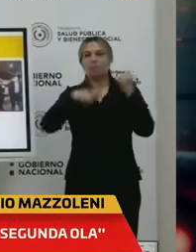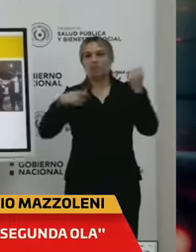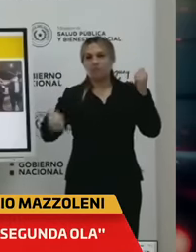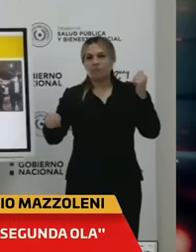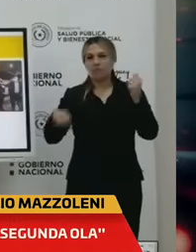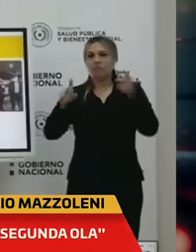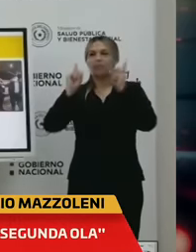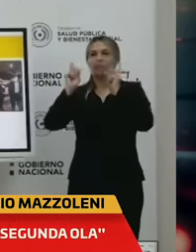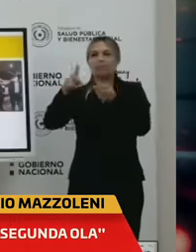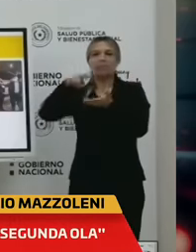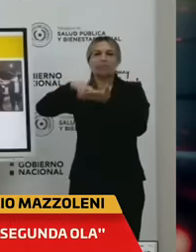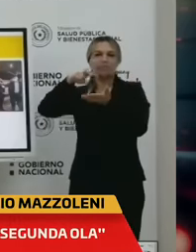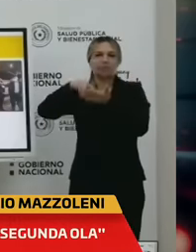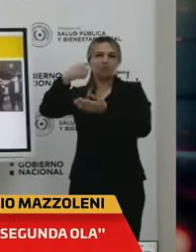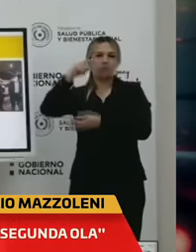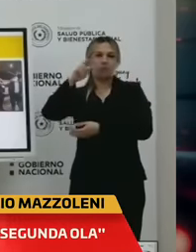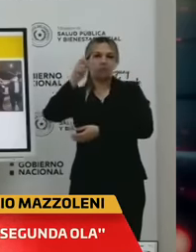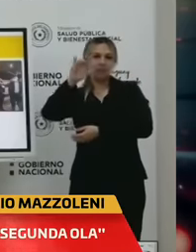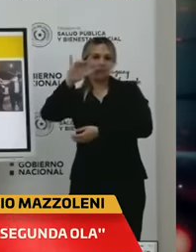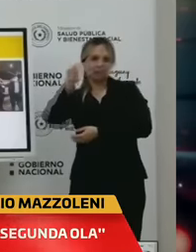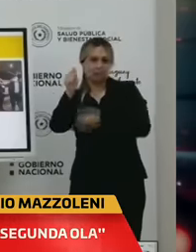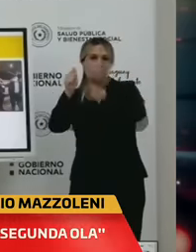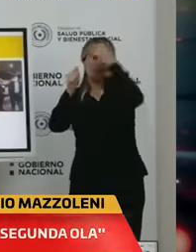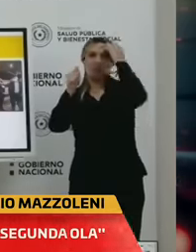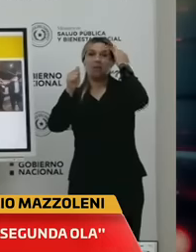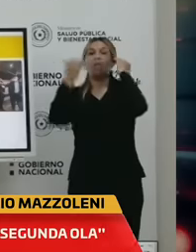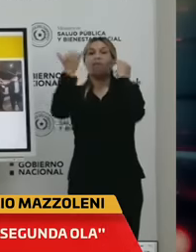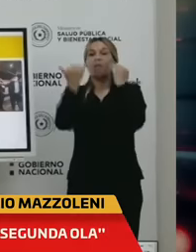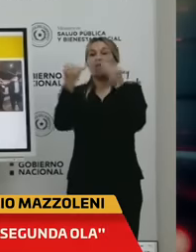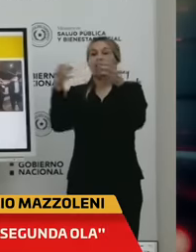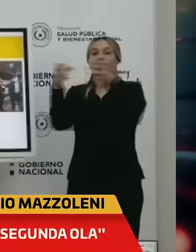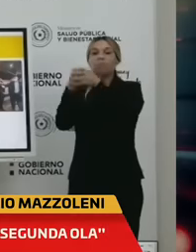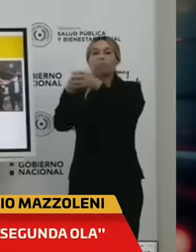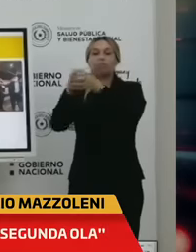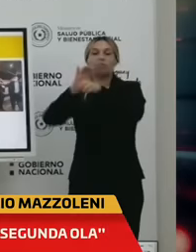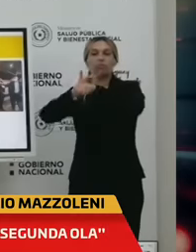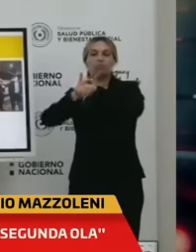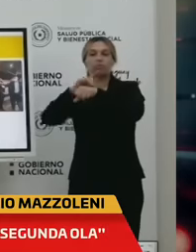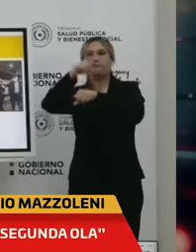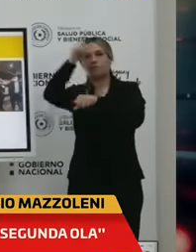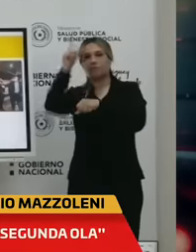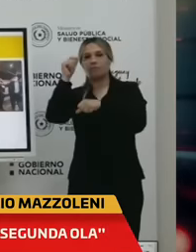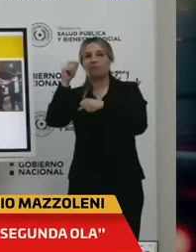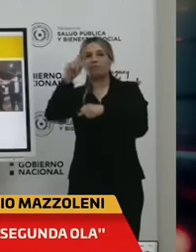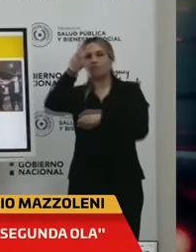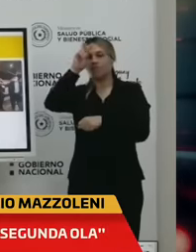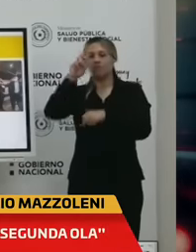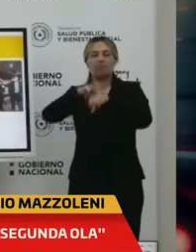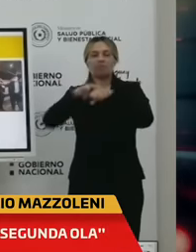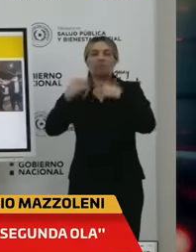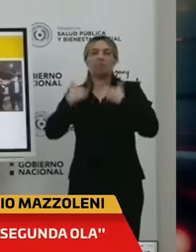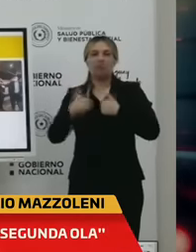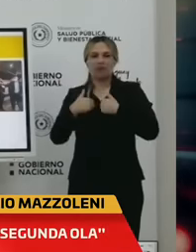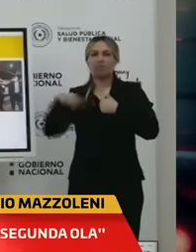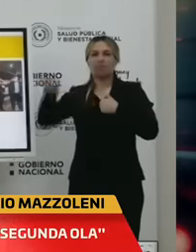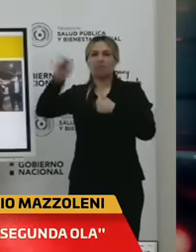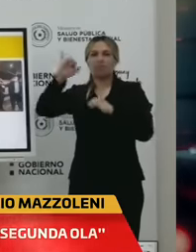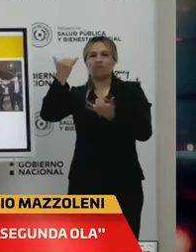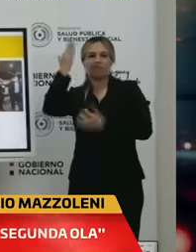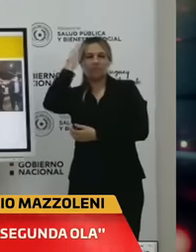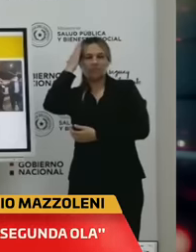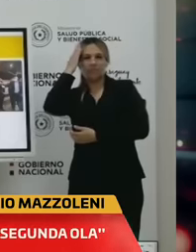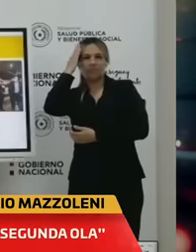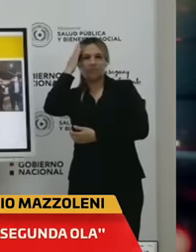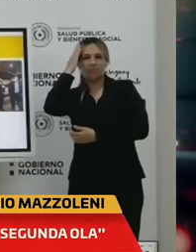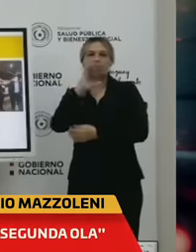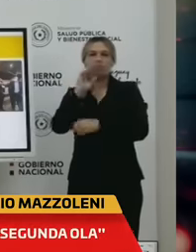en Saltos del Guairá. Tenemos ahí un equipo de salud pública que ya fue adelantada para el reconocimiento